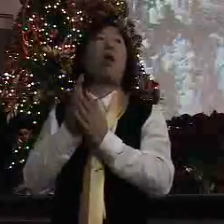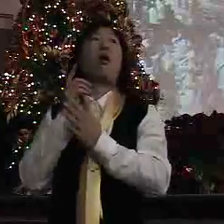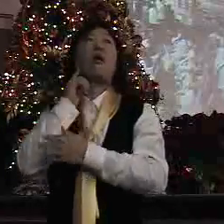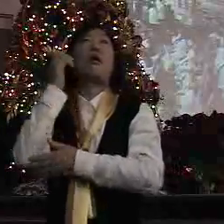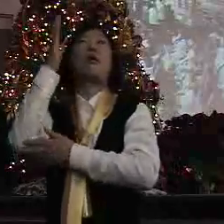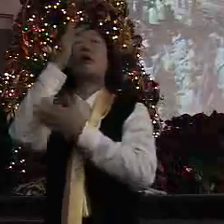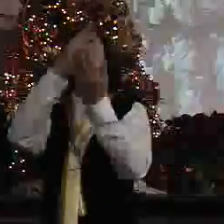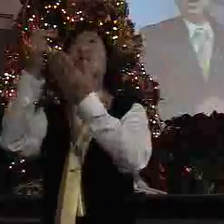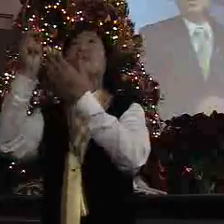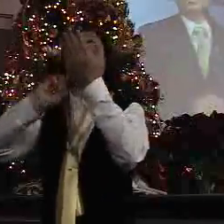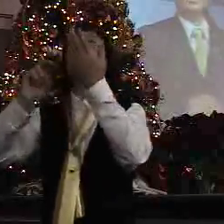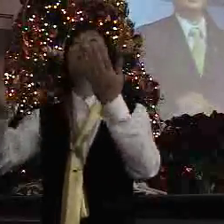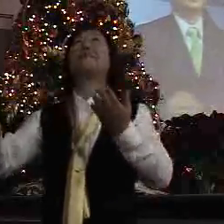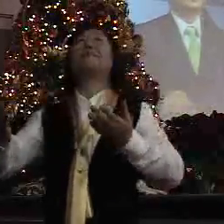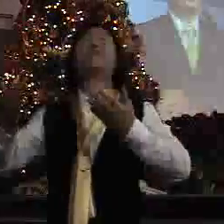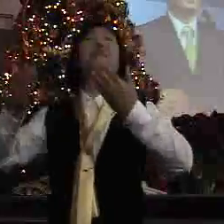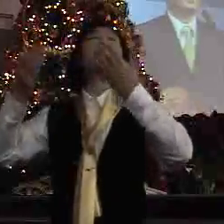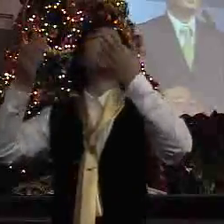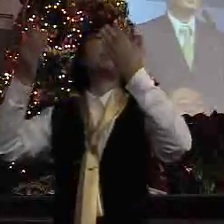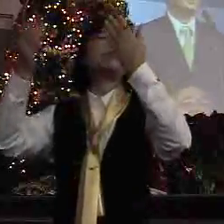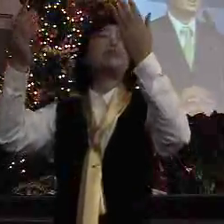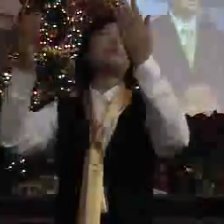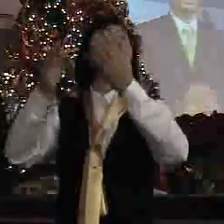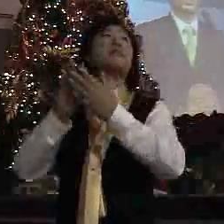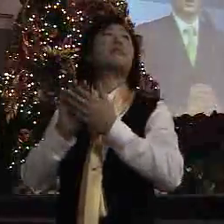영광의 주님을 찬양합니다.